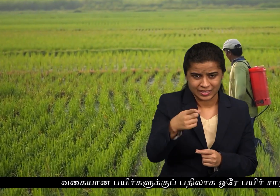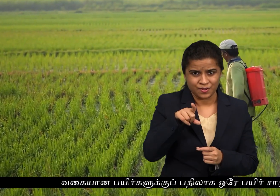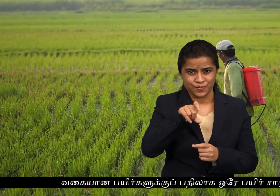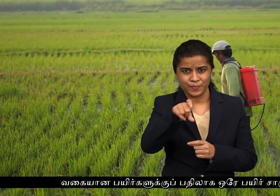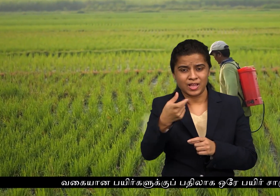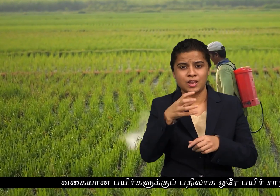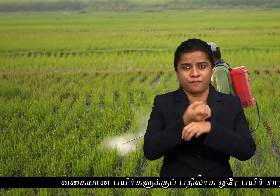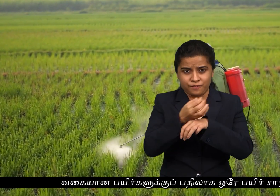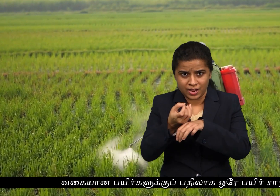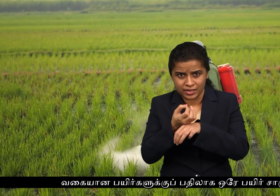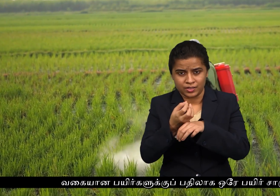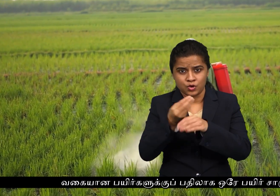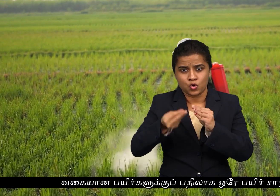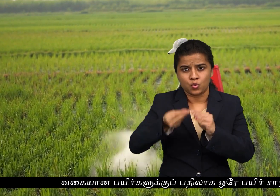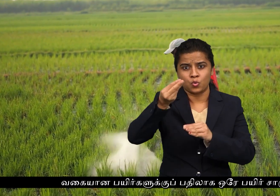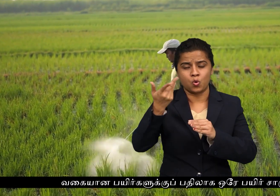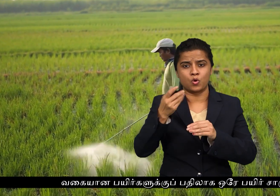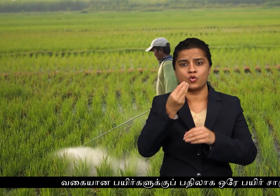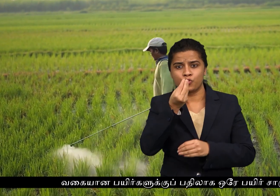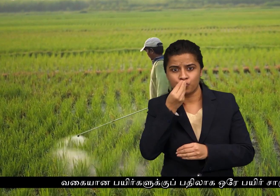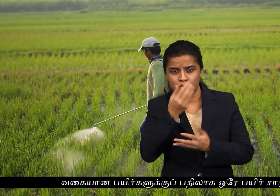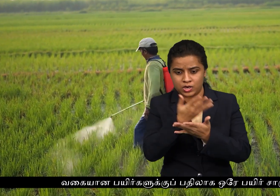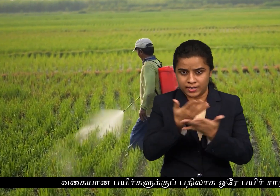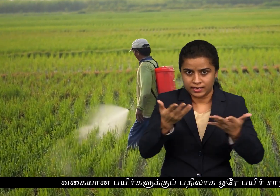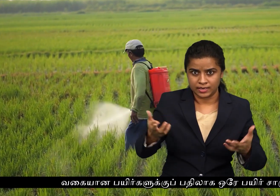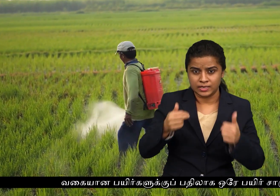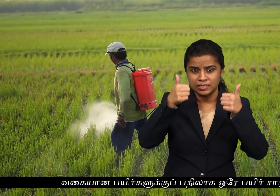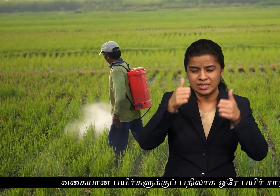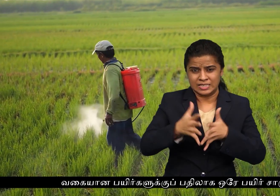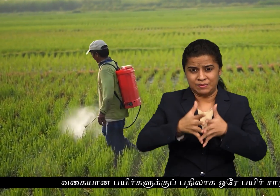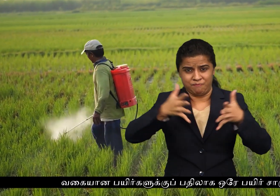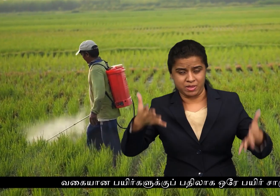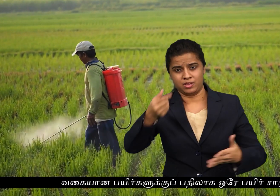வகையான பயிர்களுக்கு பதிலாக ஒரே பயிர் சாகுபடி ஆகும்.